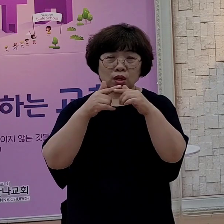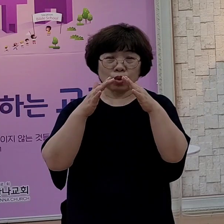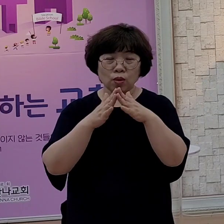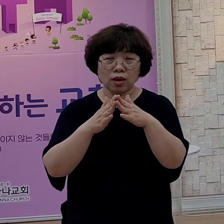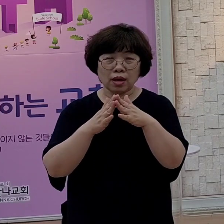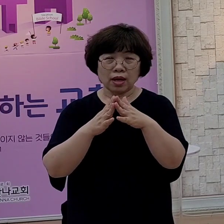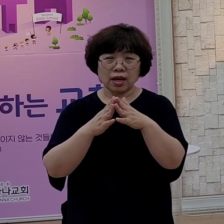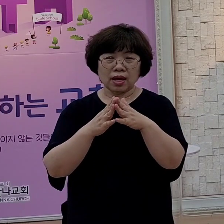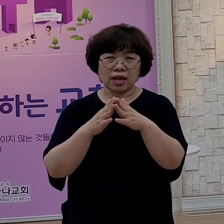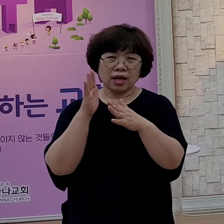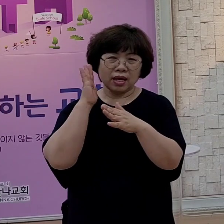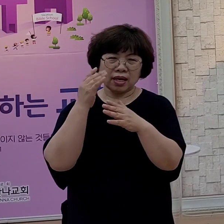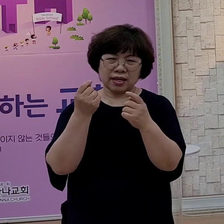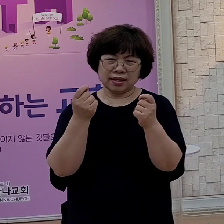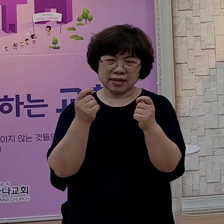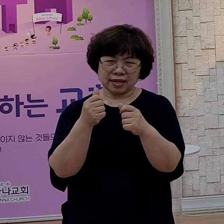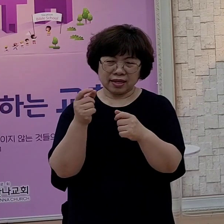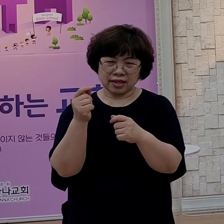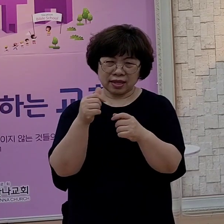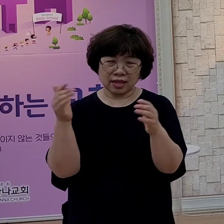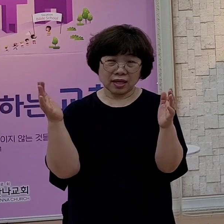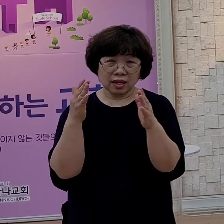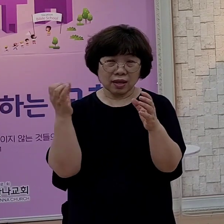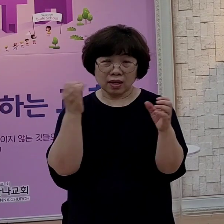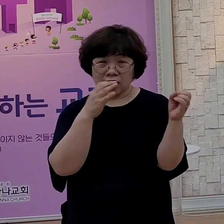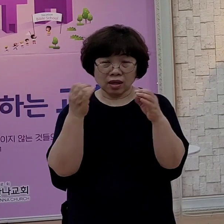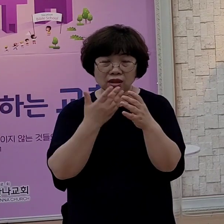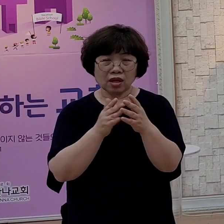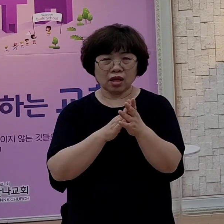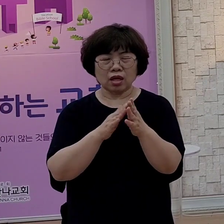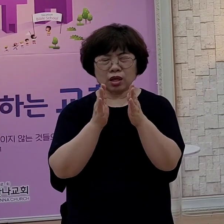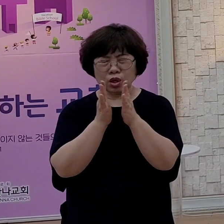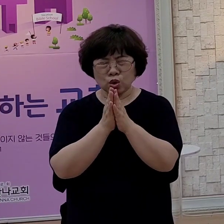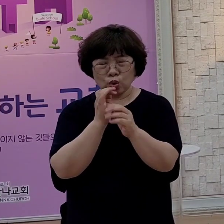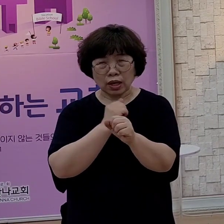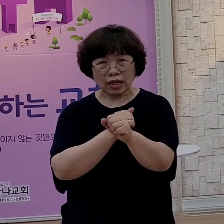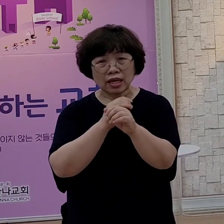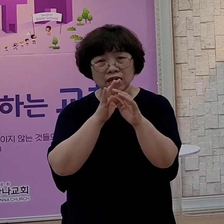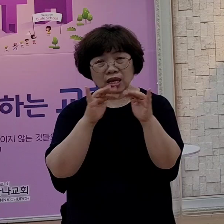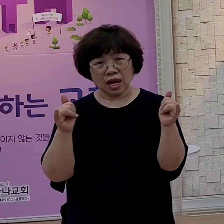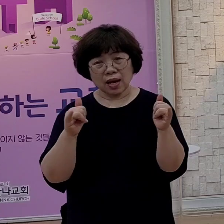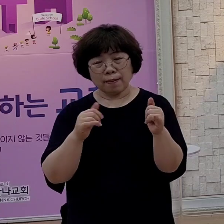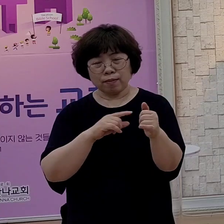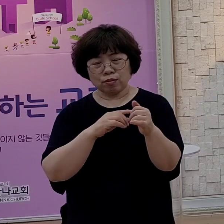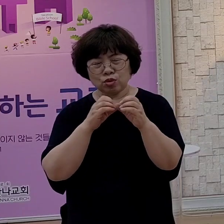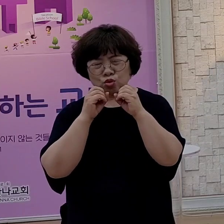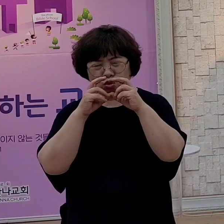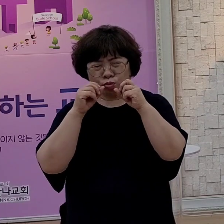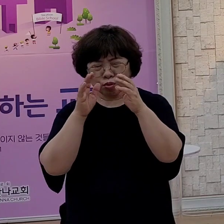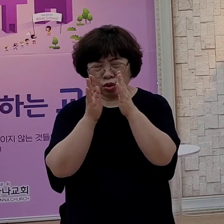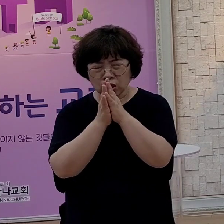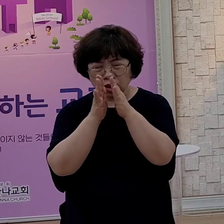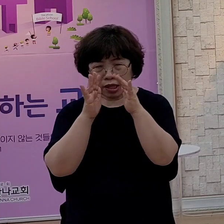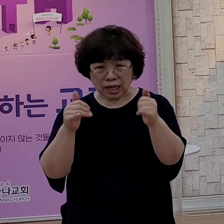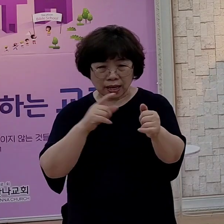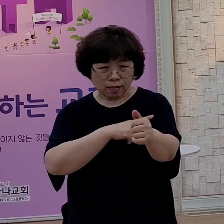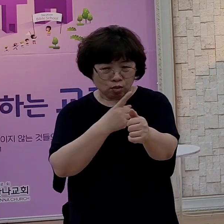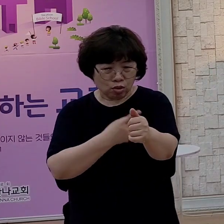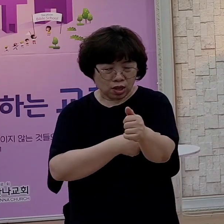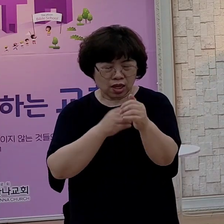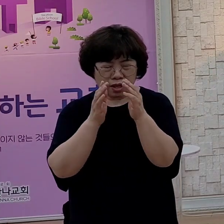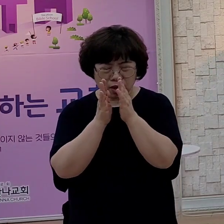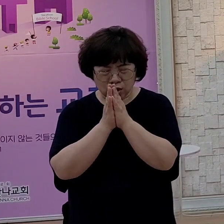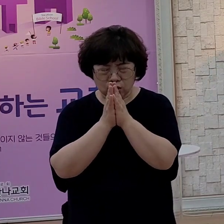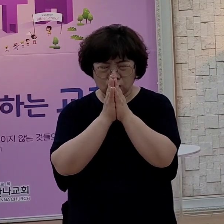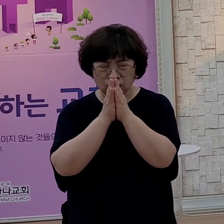얘기가 잠시 나왔는데 기도한다는 사람, 중보기도 한다는 사람들, 권사라는 사람들, 좀 예수 더